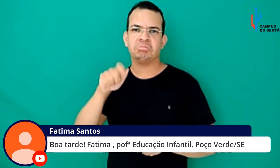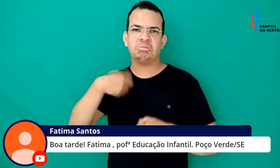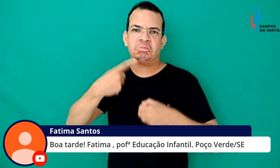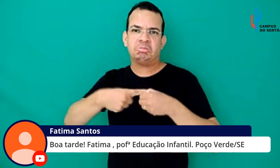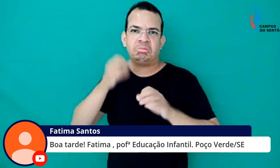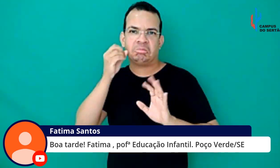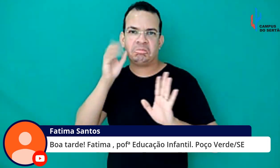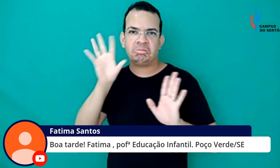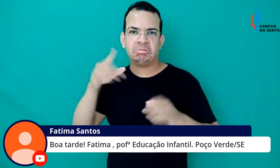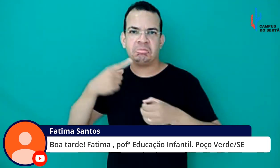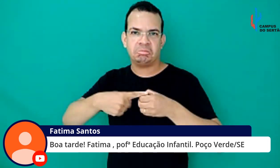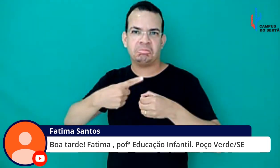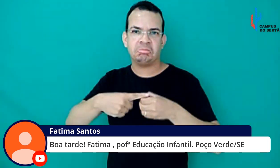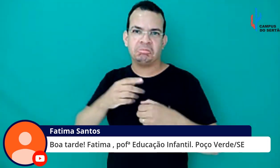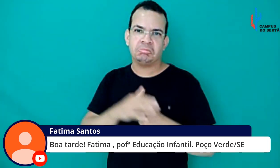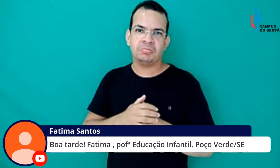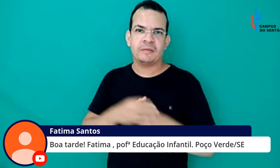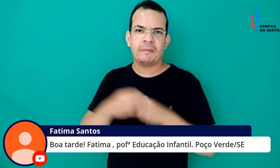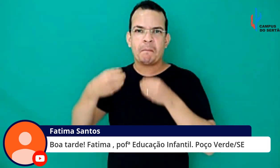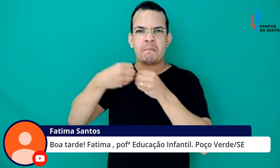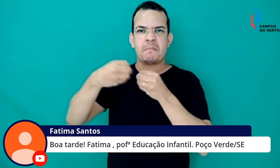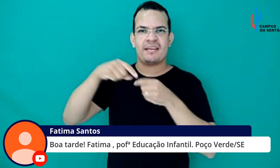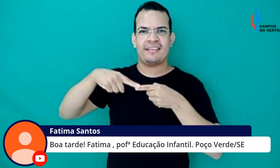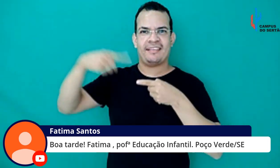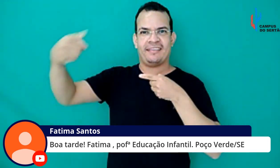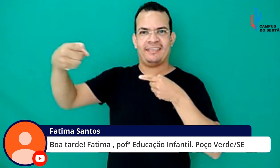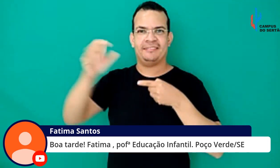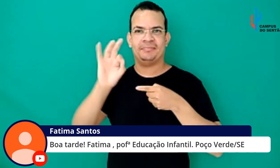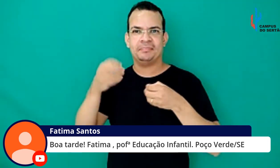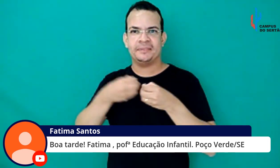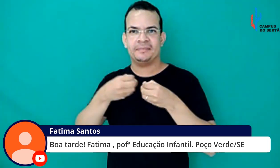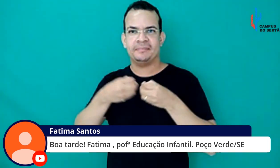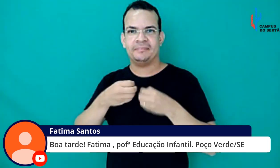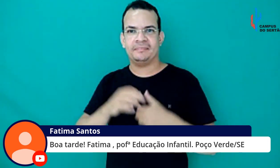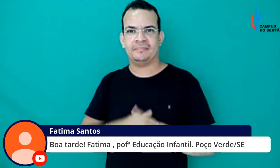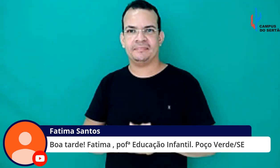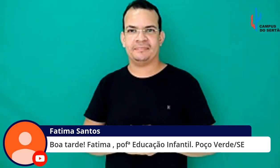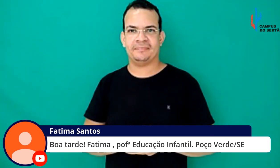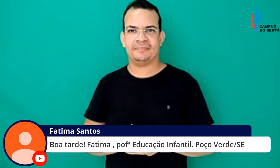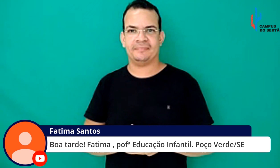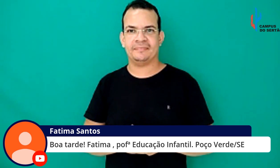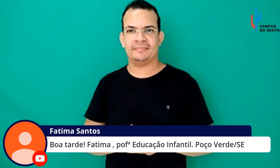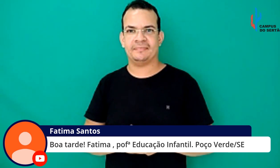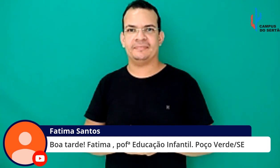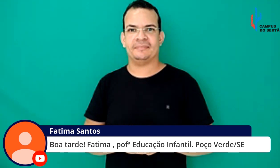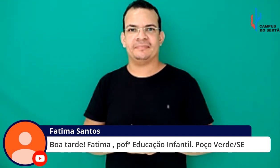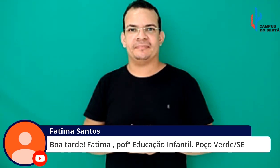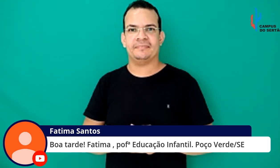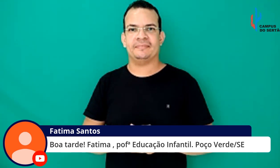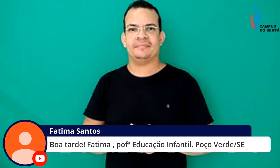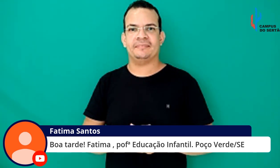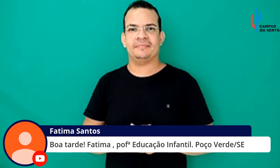Ceará, Poço Verde, não me lembro do sinal. É próximo aqui em Alagoas.